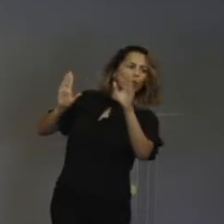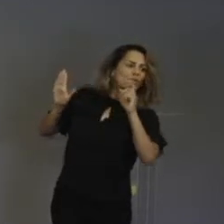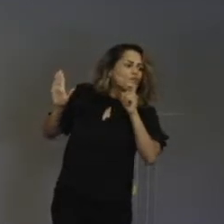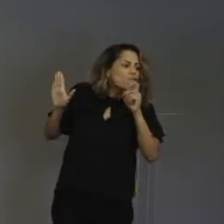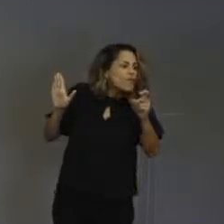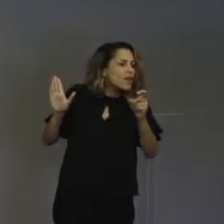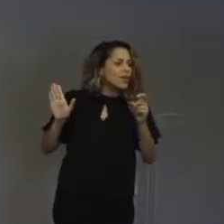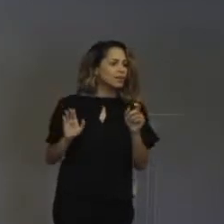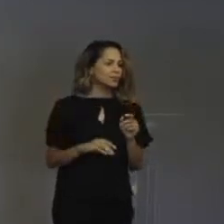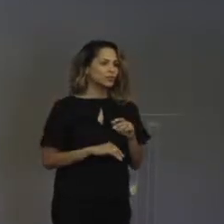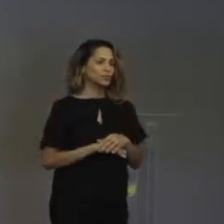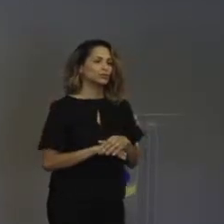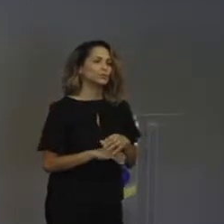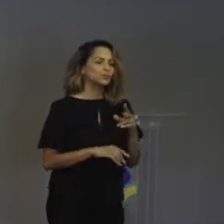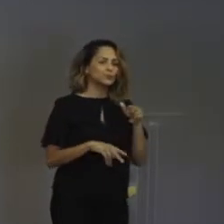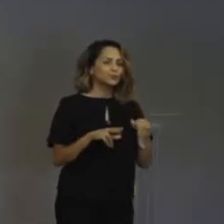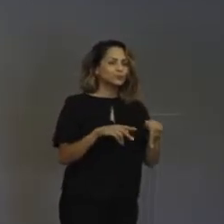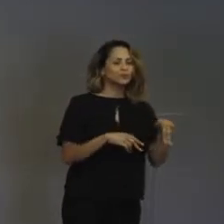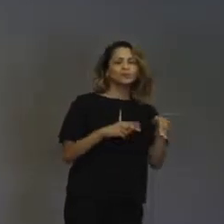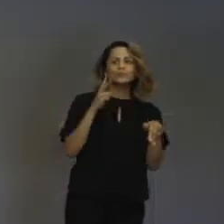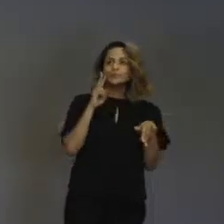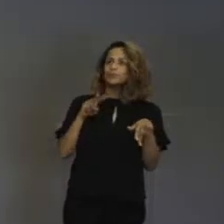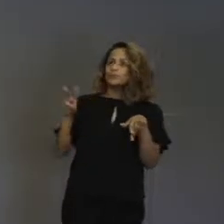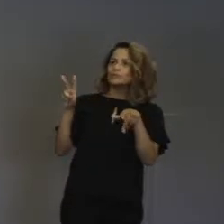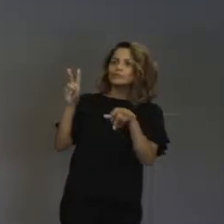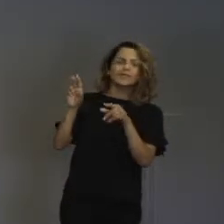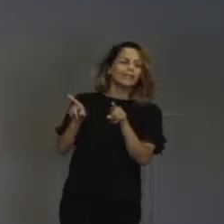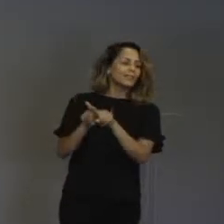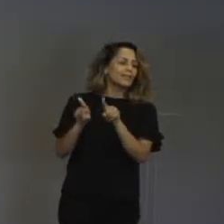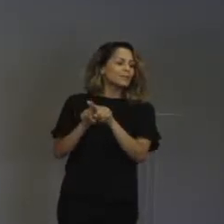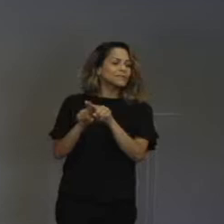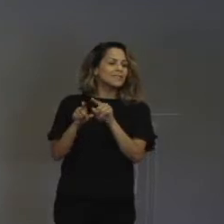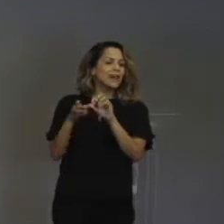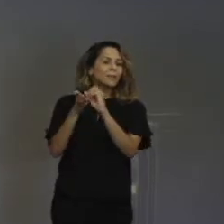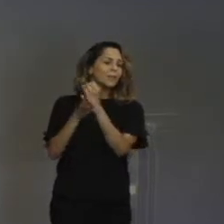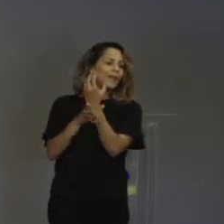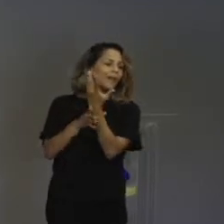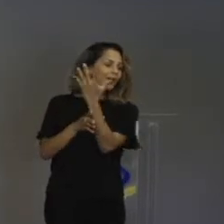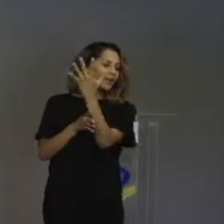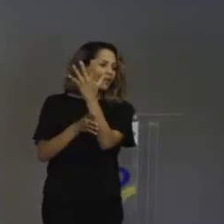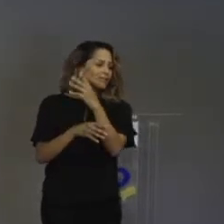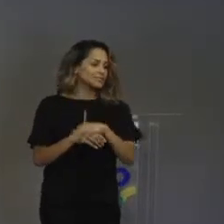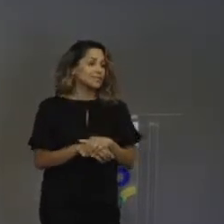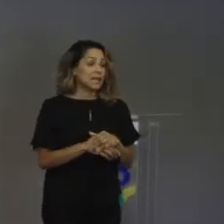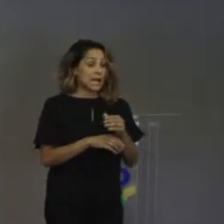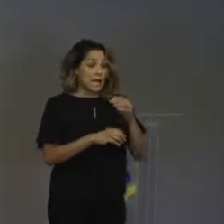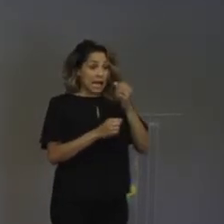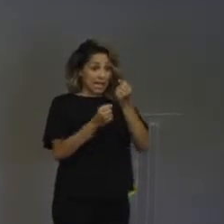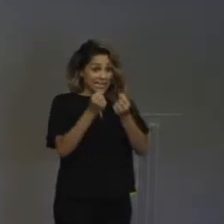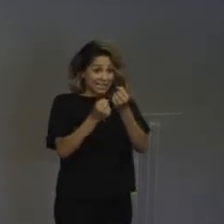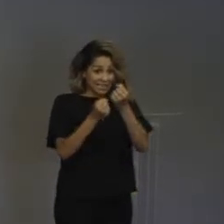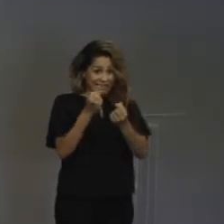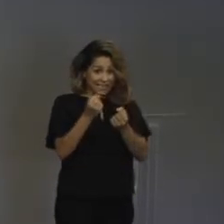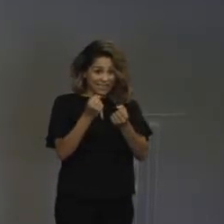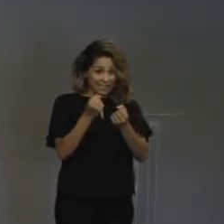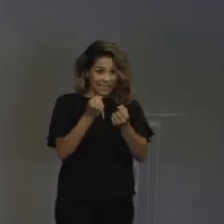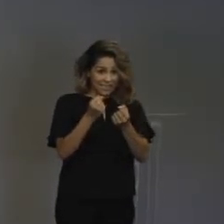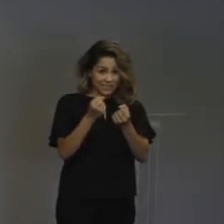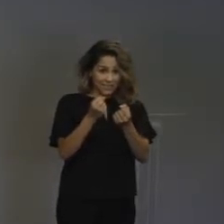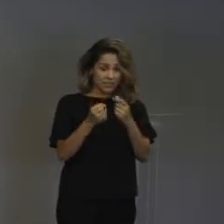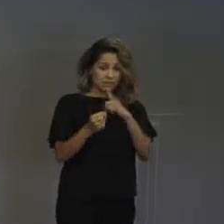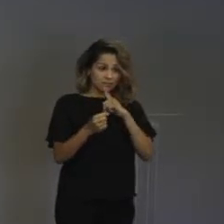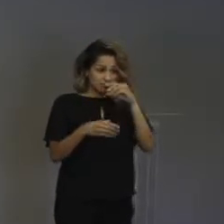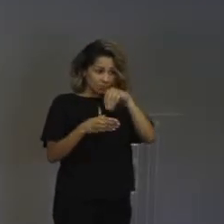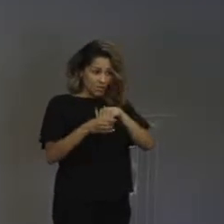lá, o tio botou fachada verde, tem a plantinha na fachada. No carro, a criança tem o carro, ela tem uma linha reta assim, um